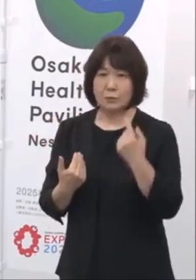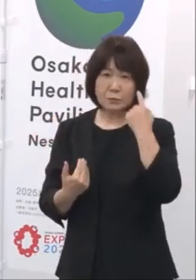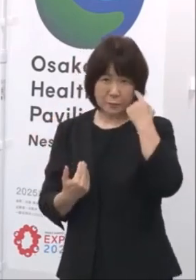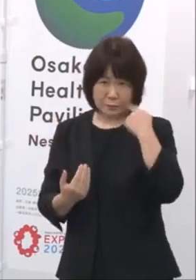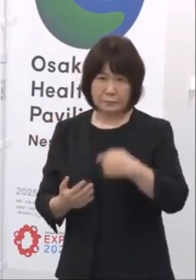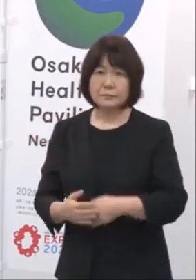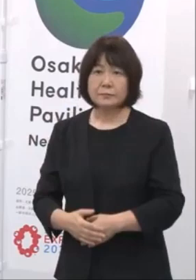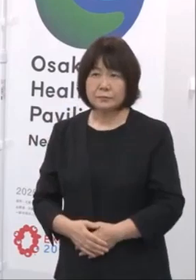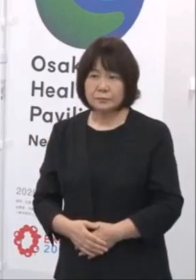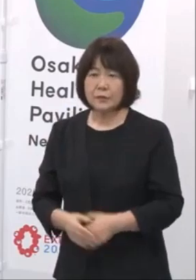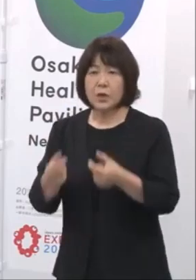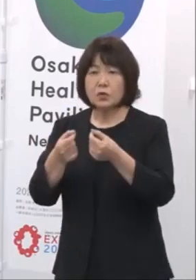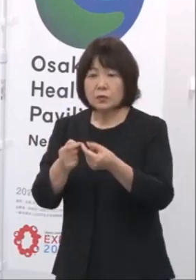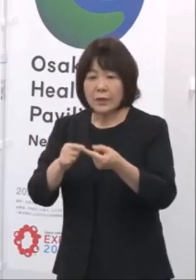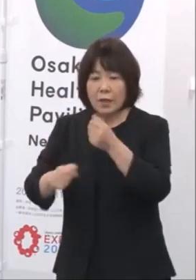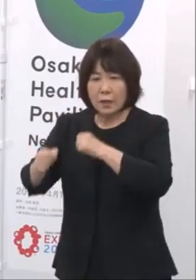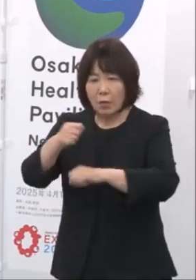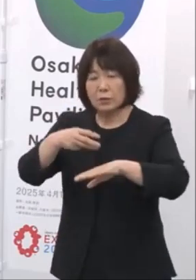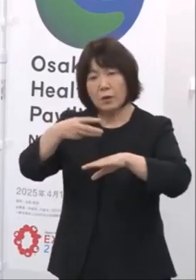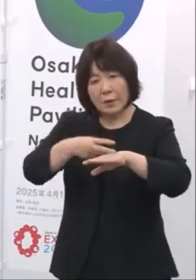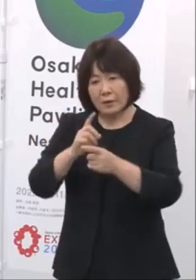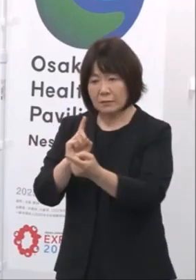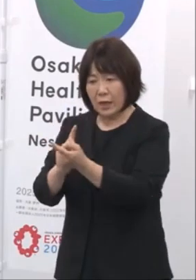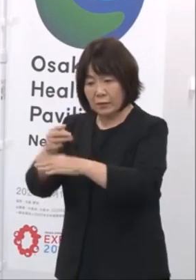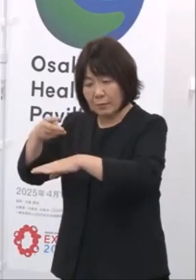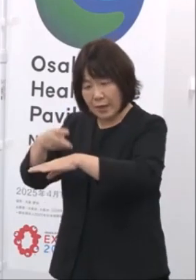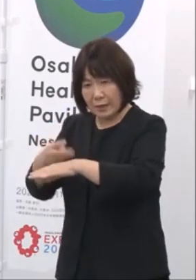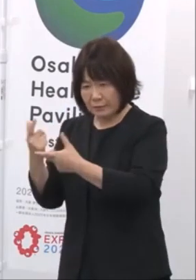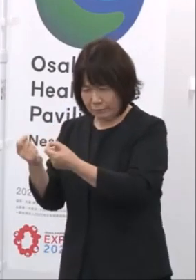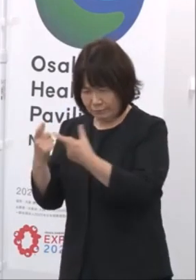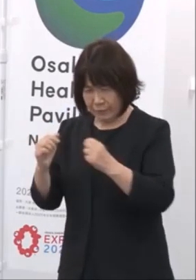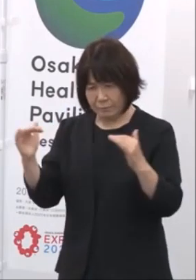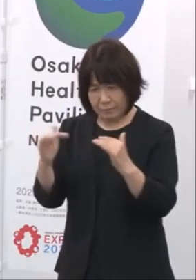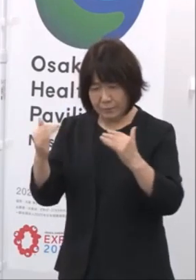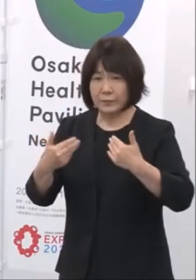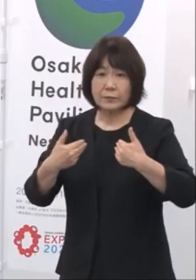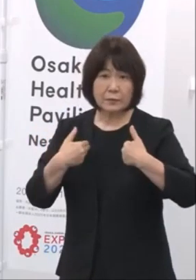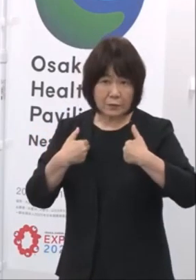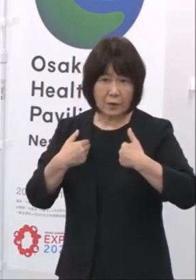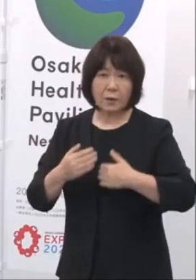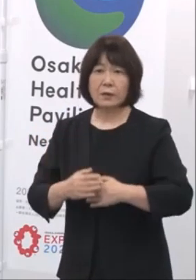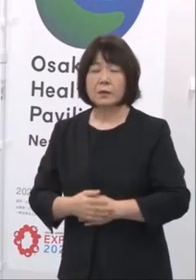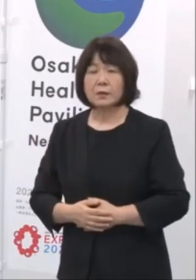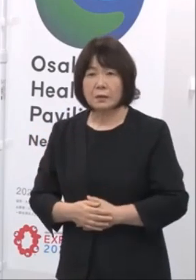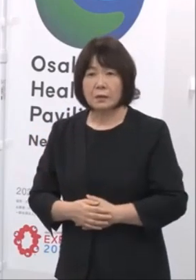で、具体的な行動マニュアル、対応マニュアルというのをしっかりと詰めていく必要がありますし、